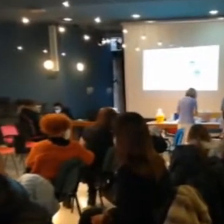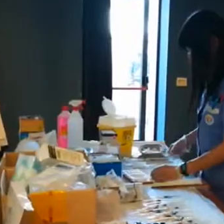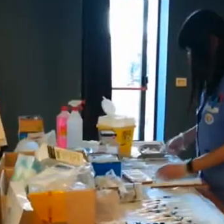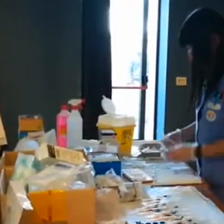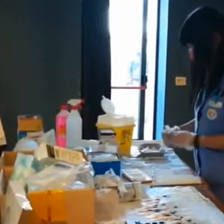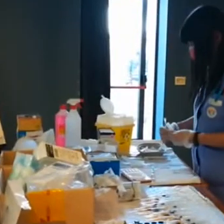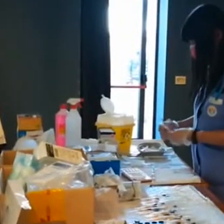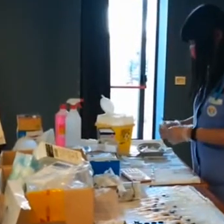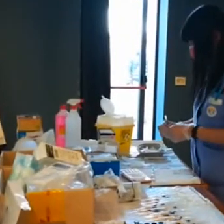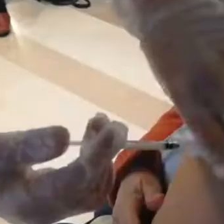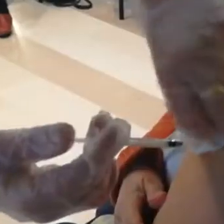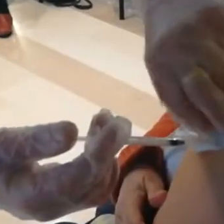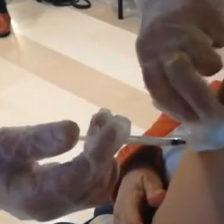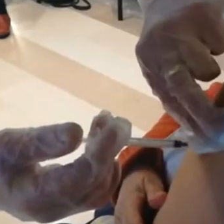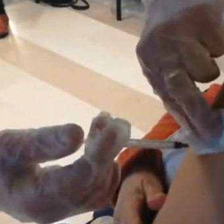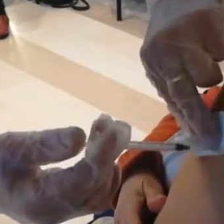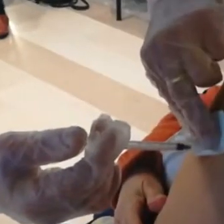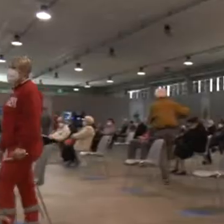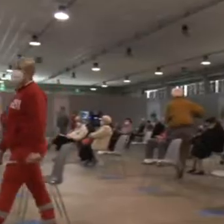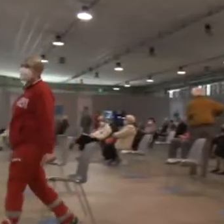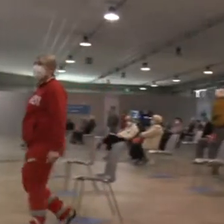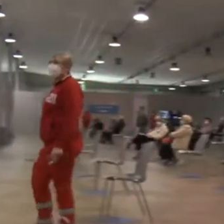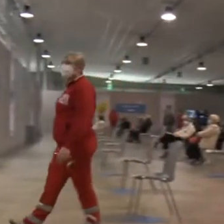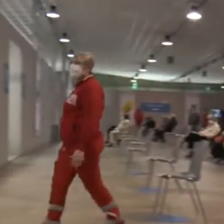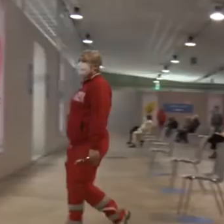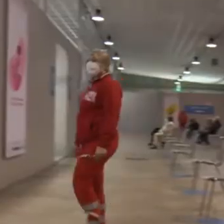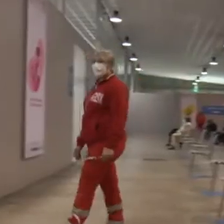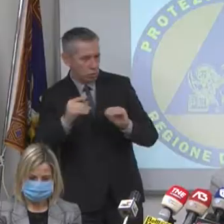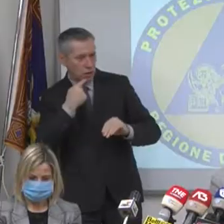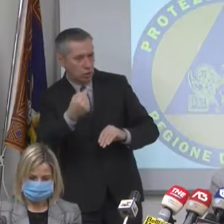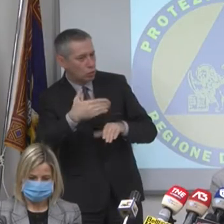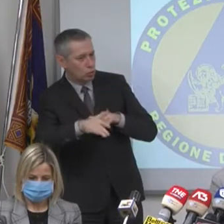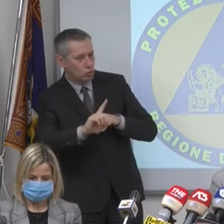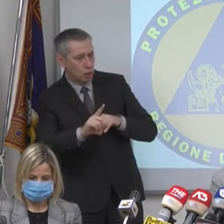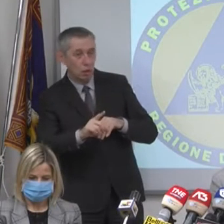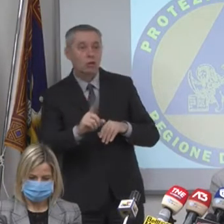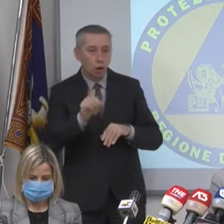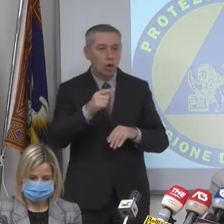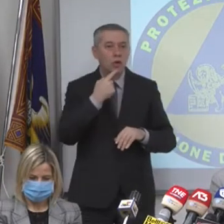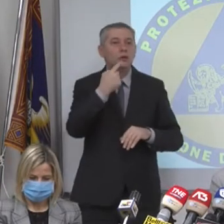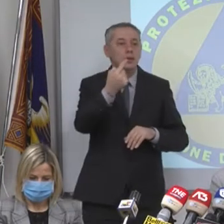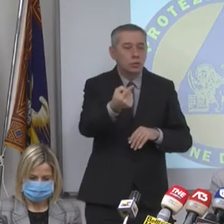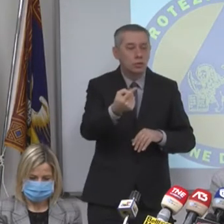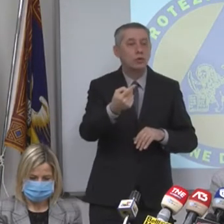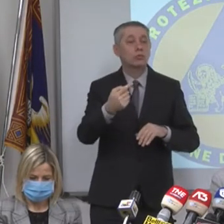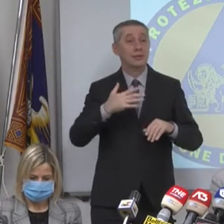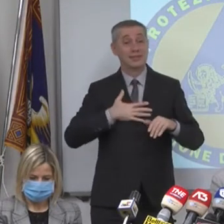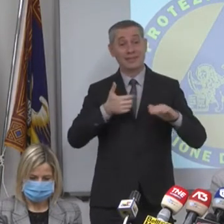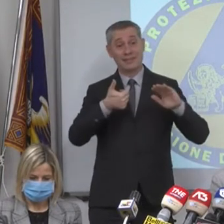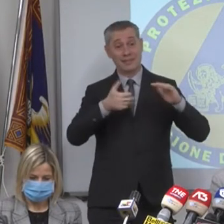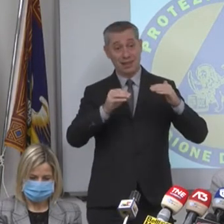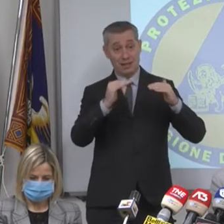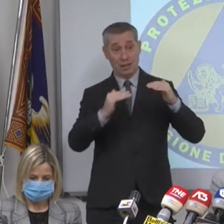subire rallentamenti, a patto che i lotti programmati giungano a destinazione. Sopra i 60 anni noi abbiamo una popolazione di